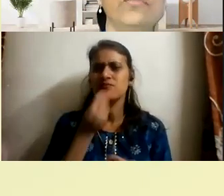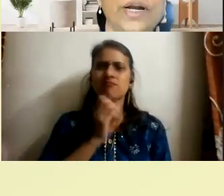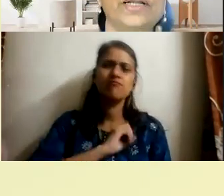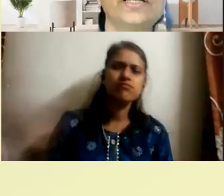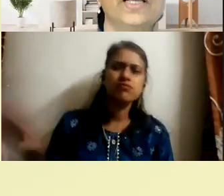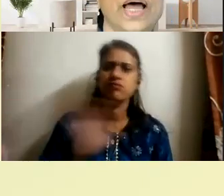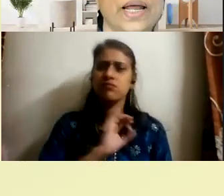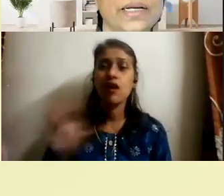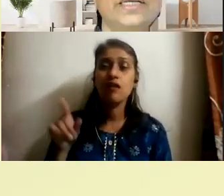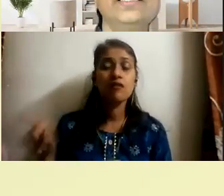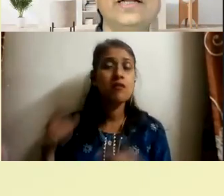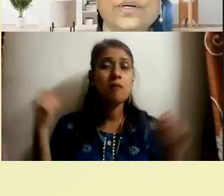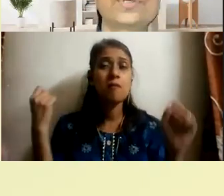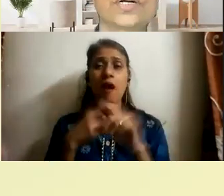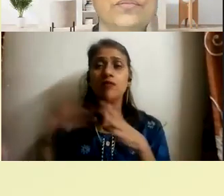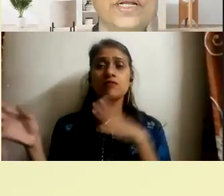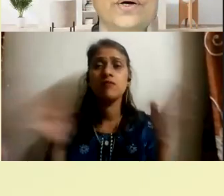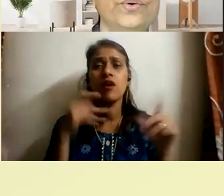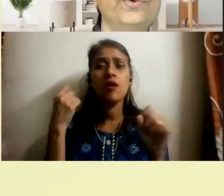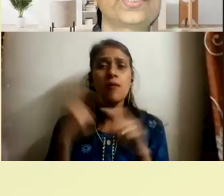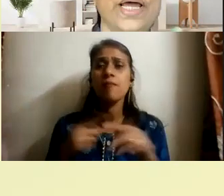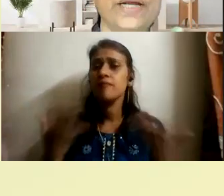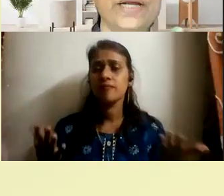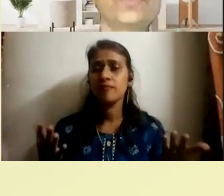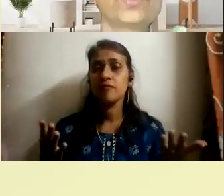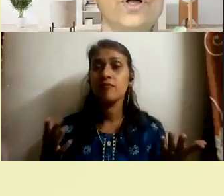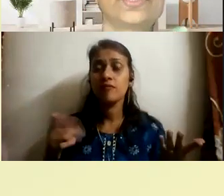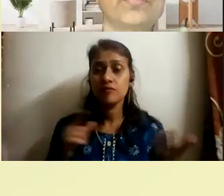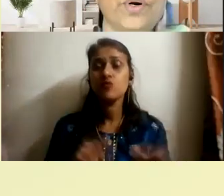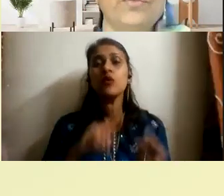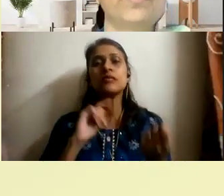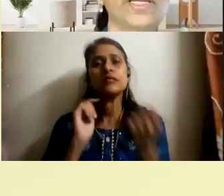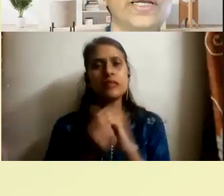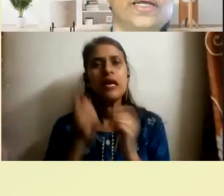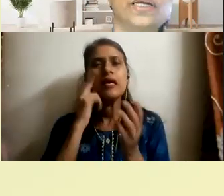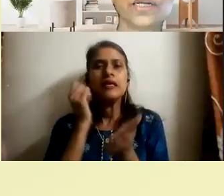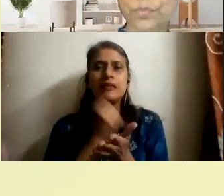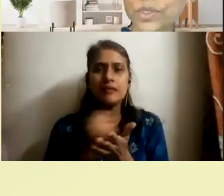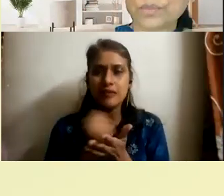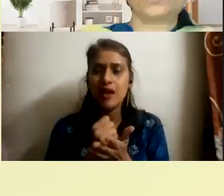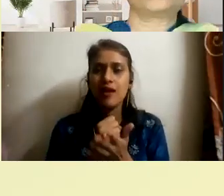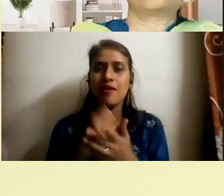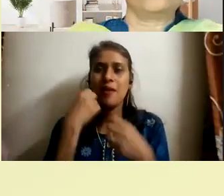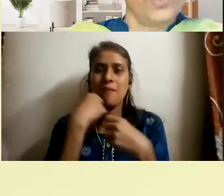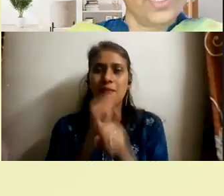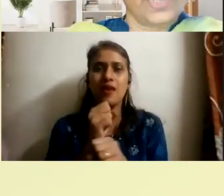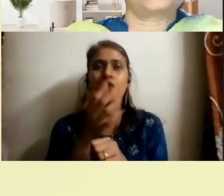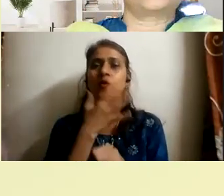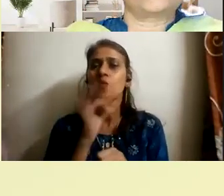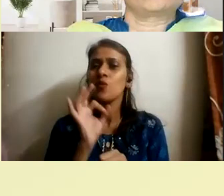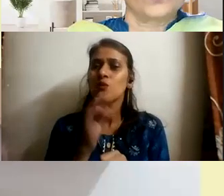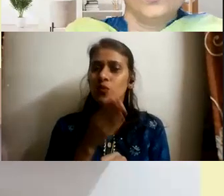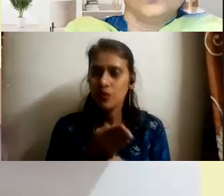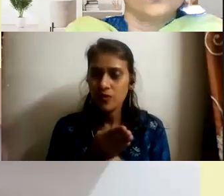इको फ्रेंडली, एंड हियर आर टू जेंटलमैन हु ट्राई टू सॉल्व दैट प्रॉब्लम बाय क्रिएटिंग डिस्पोजेबल इको